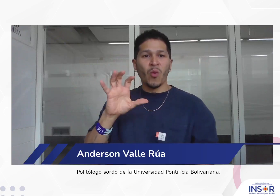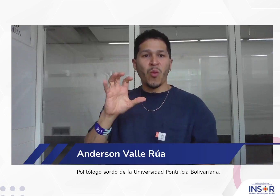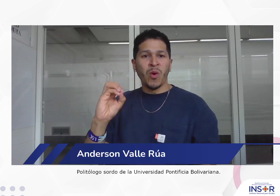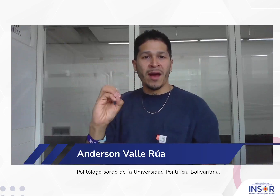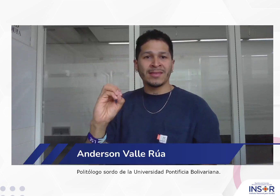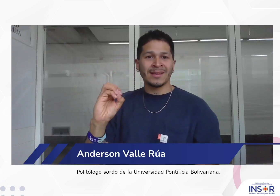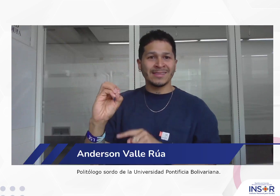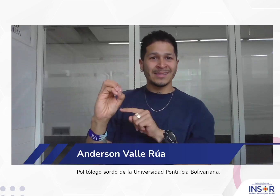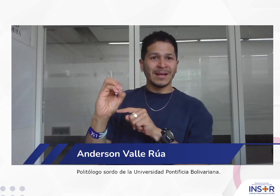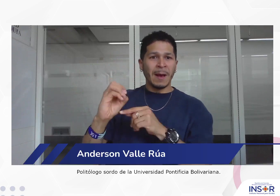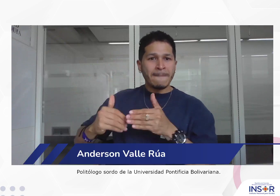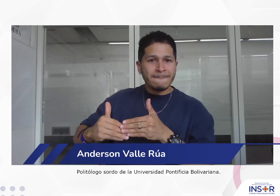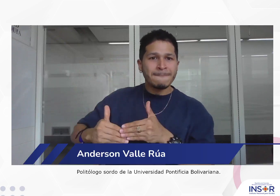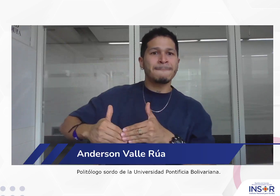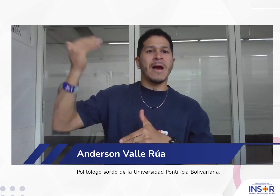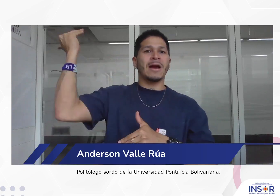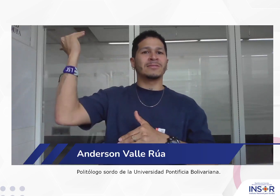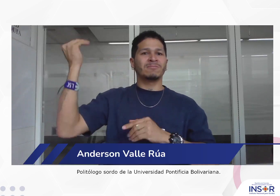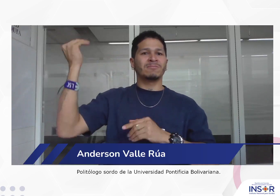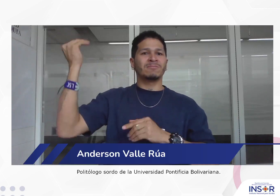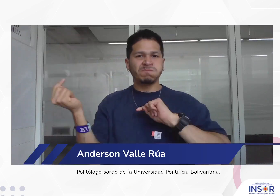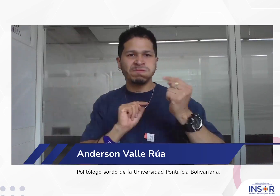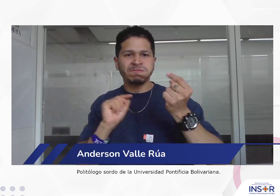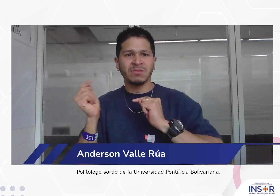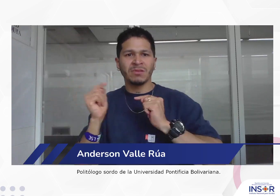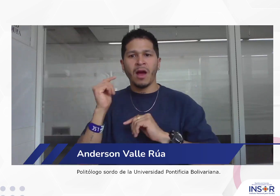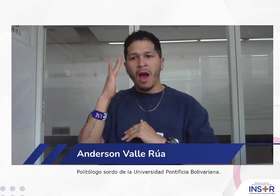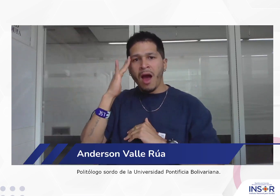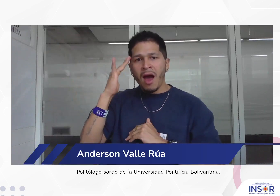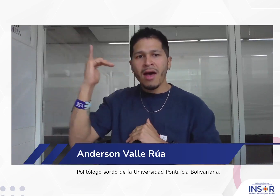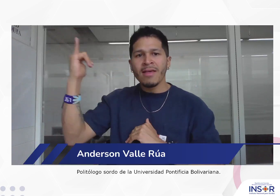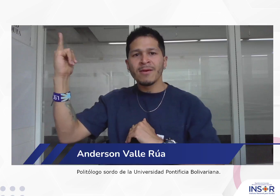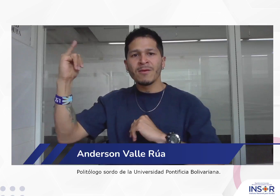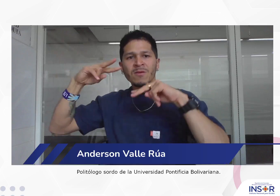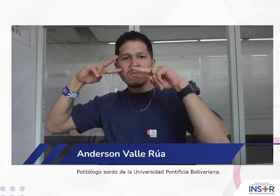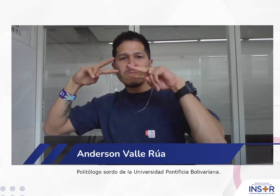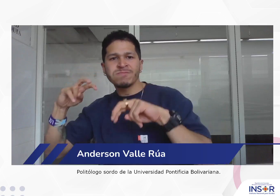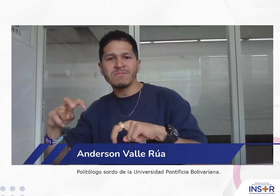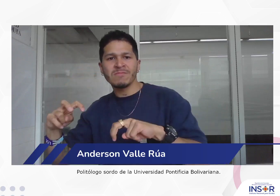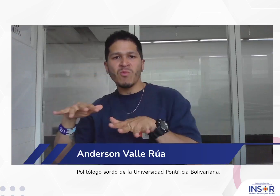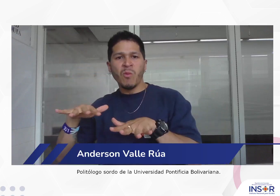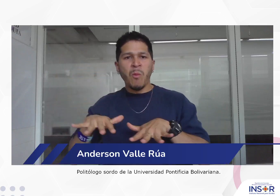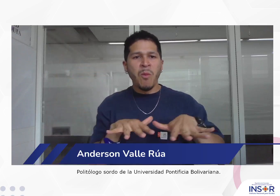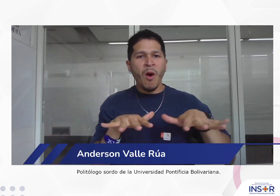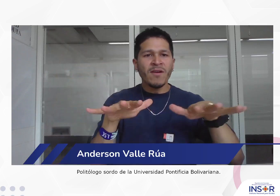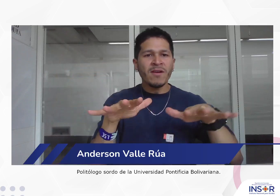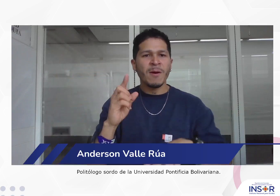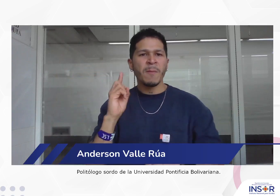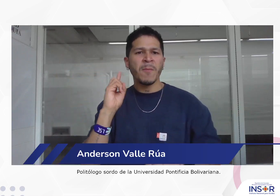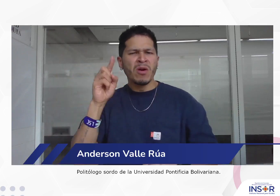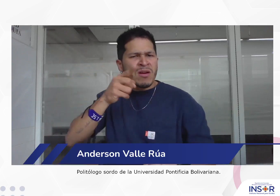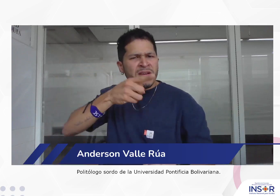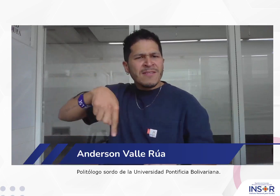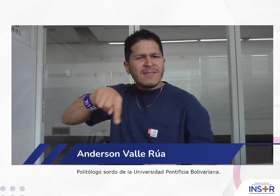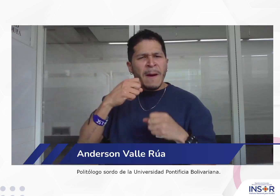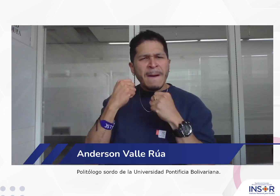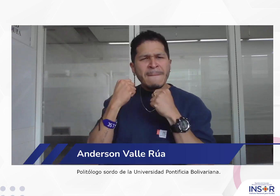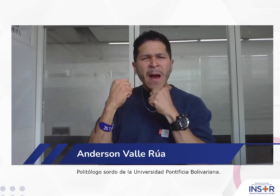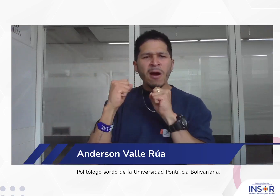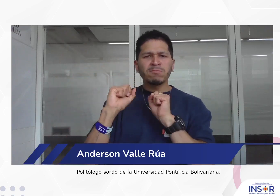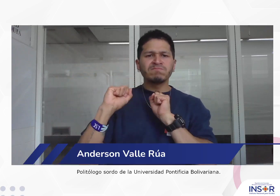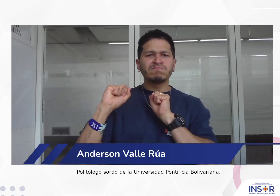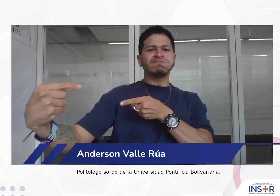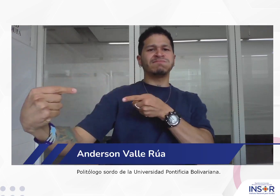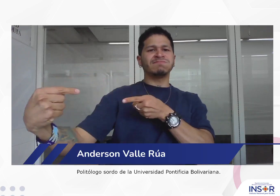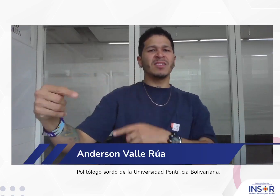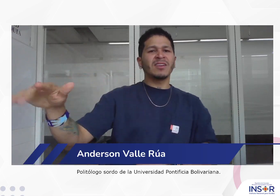a profundidad, más o menos en 1950 empiezan como todos estos debates académicos en torno al feminismo y los